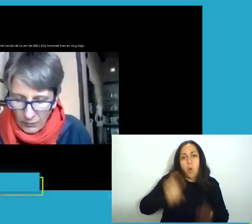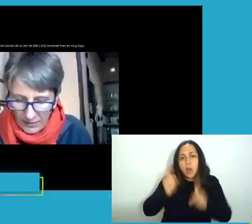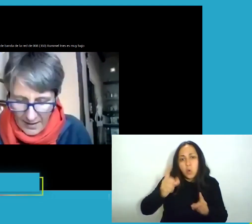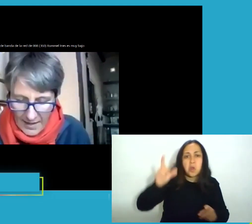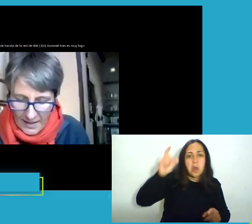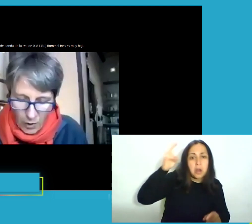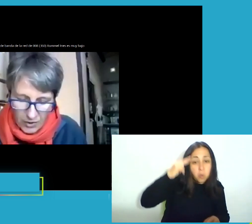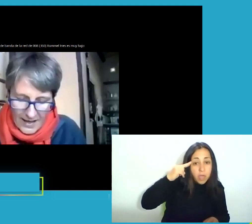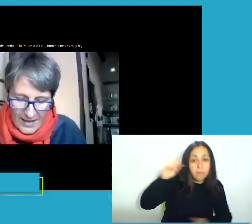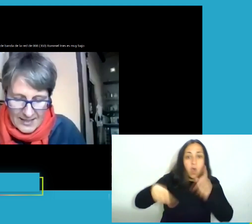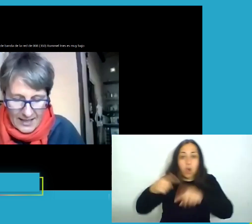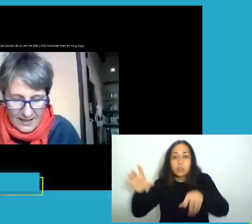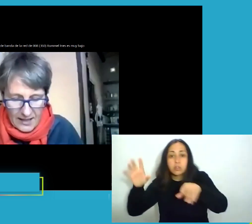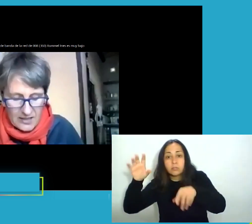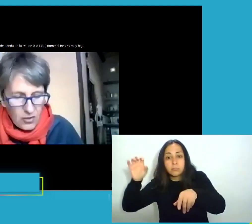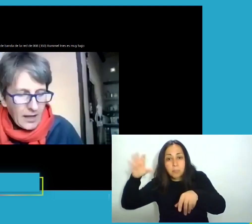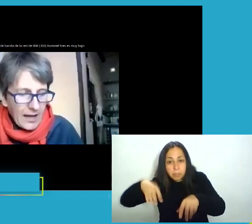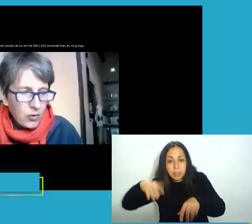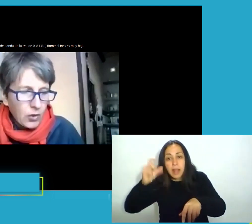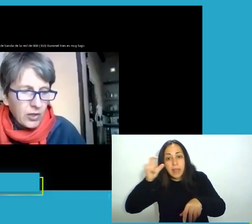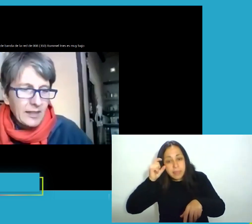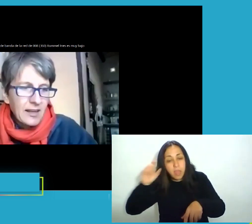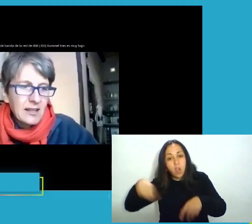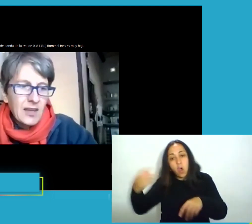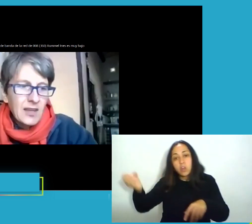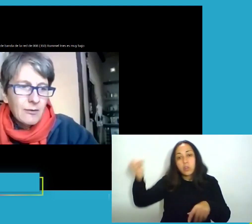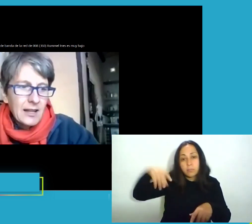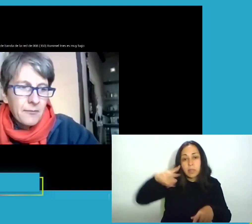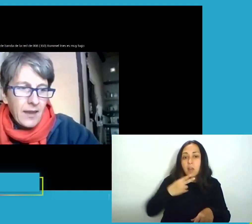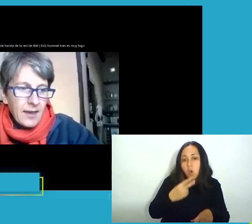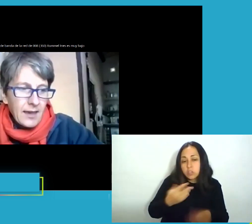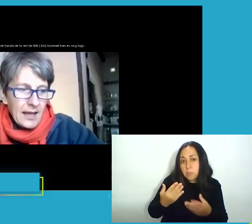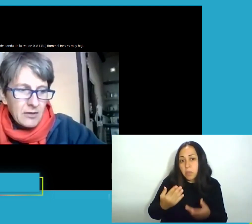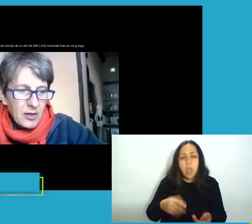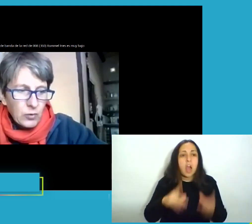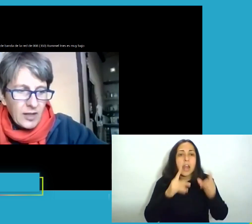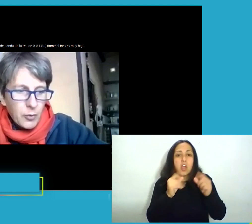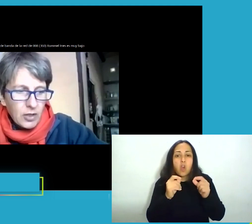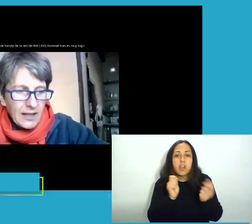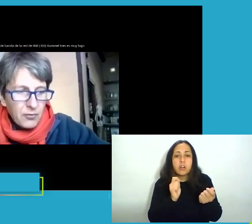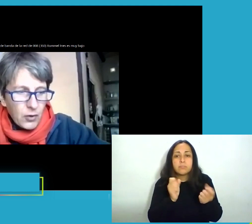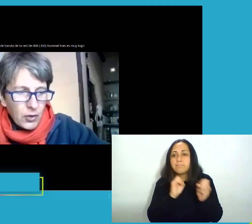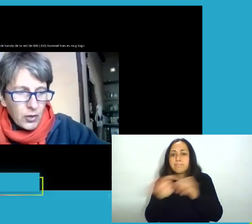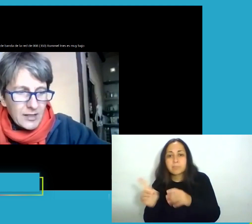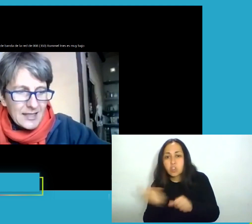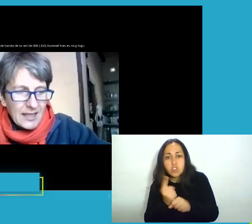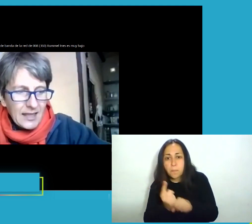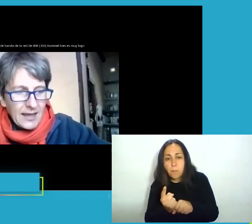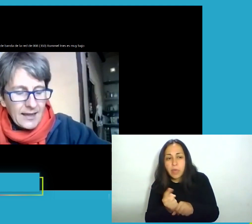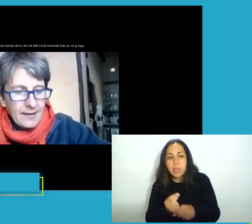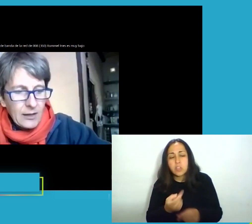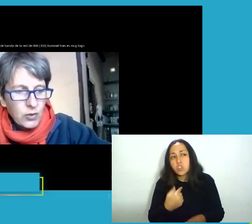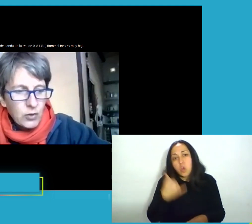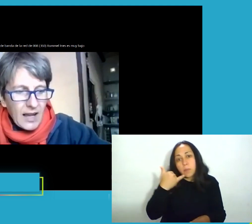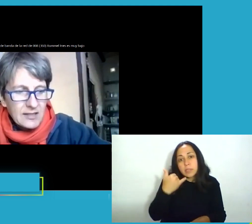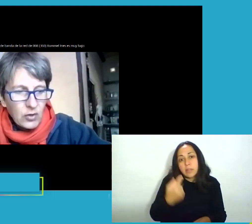una pregunta. La otra es en relación al código intransferible. Le había preguntado por teléfono si